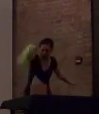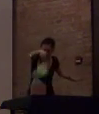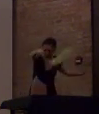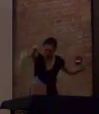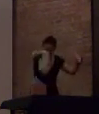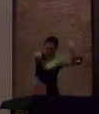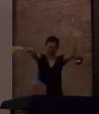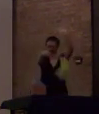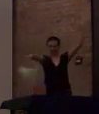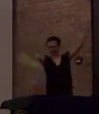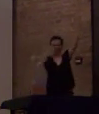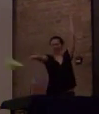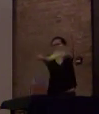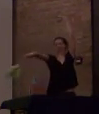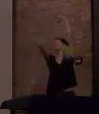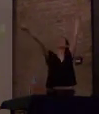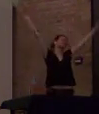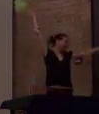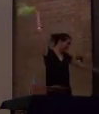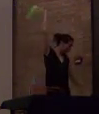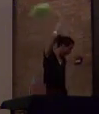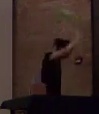descia. E ficou em volta da casa tentando entrar.